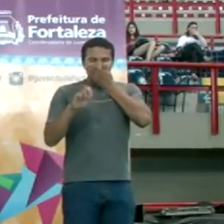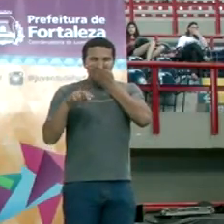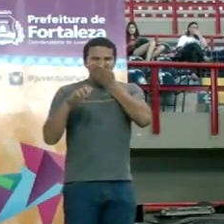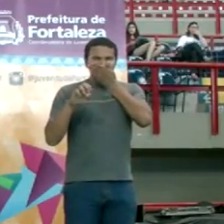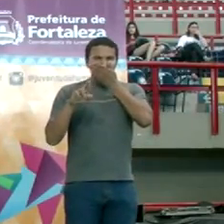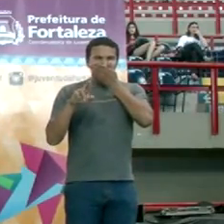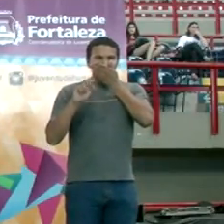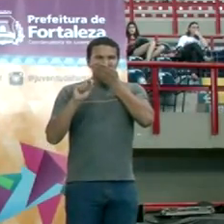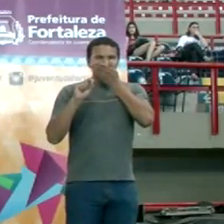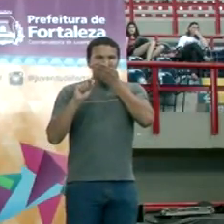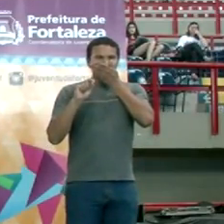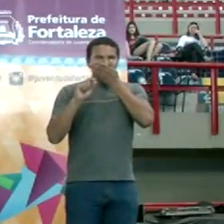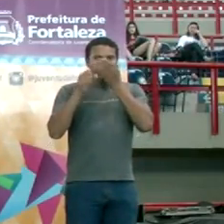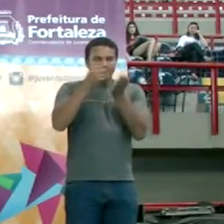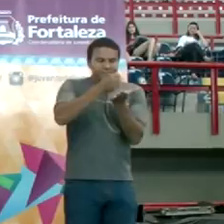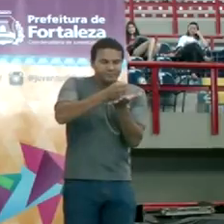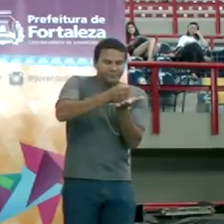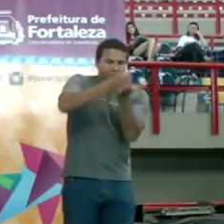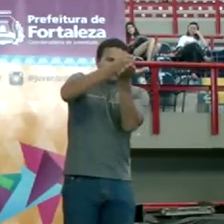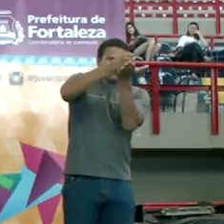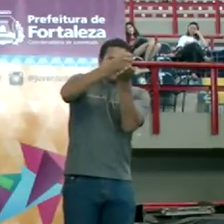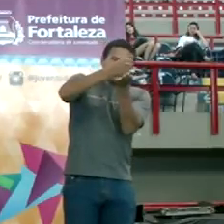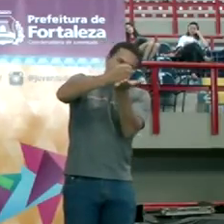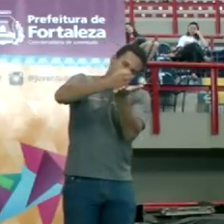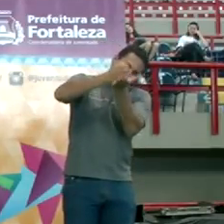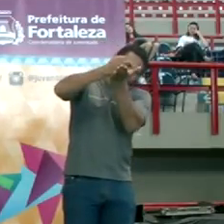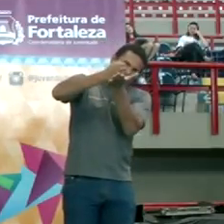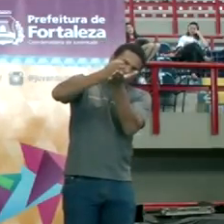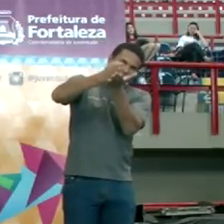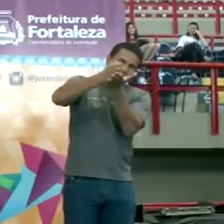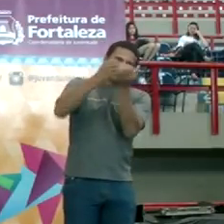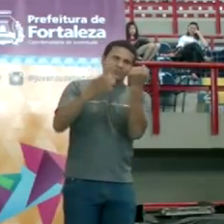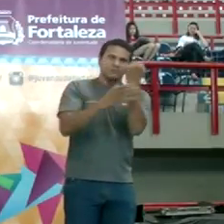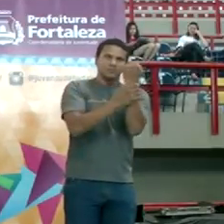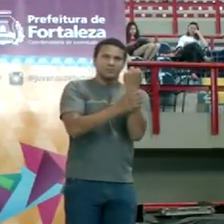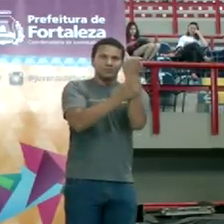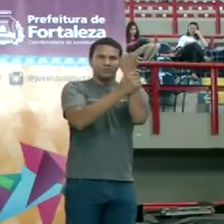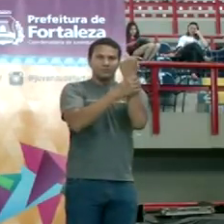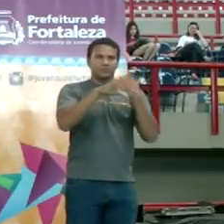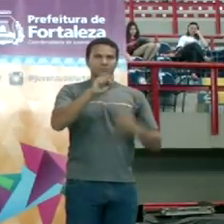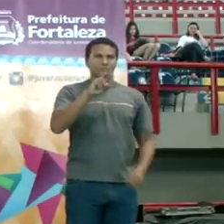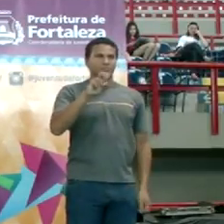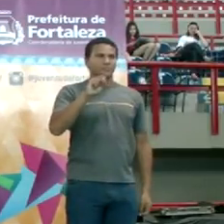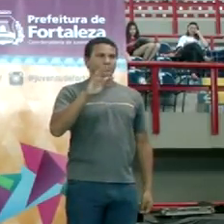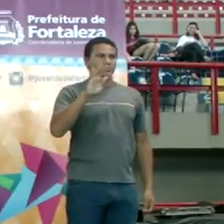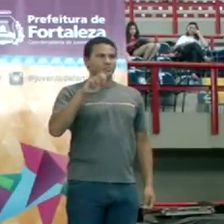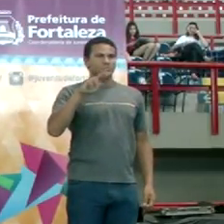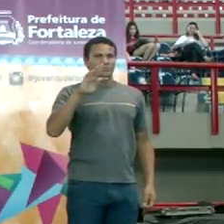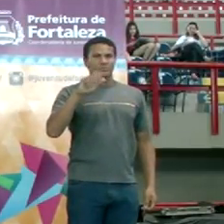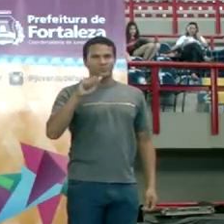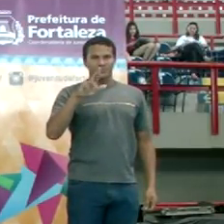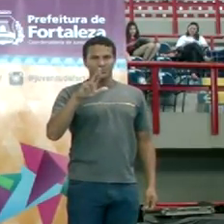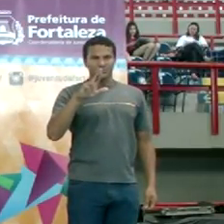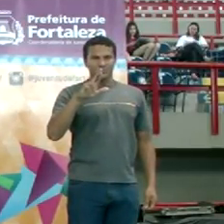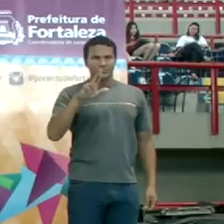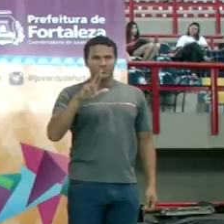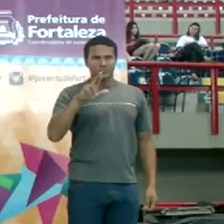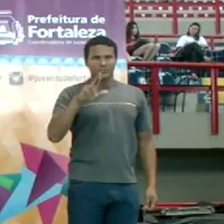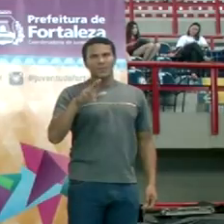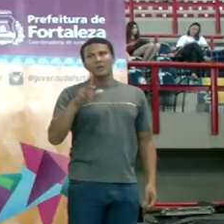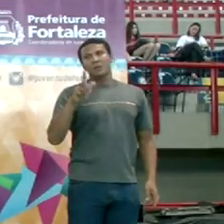dizer sustentar. Tá? E señalou vem do infinitivo señalar, que quer